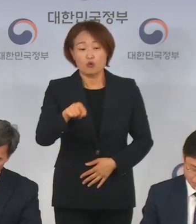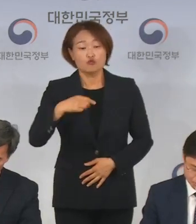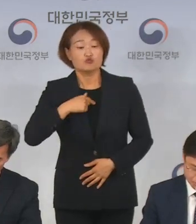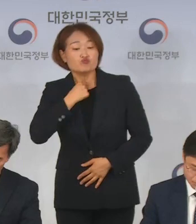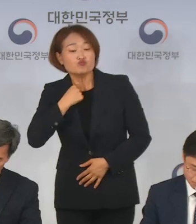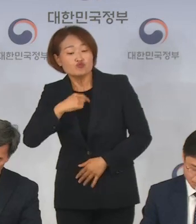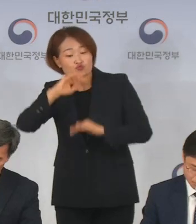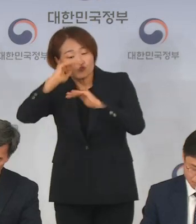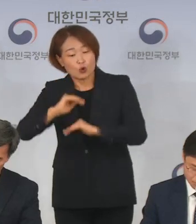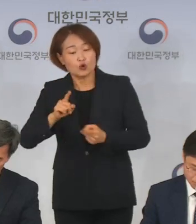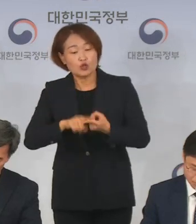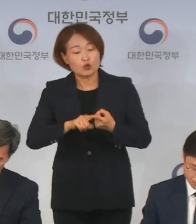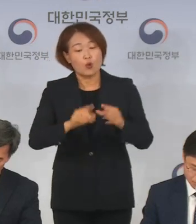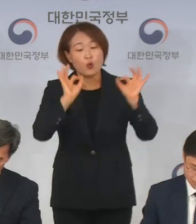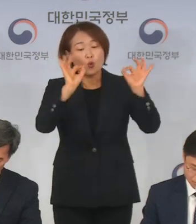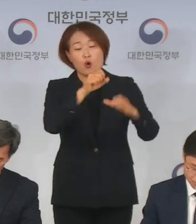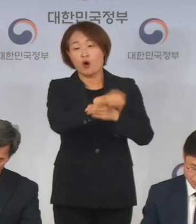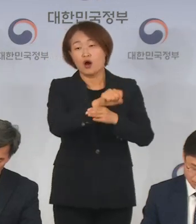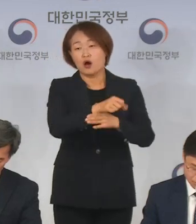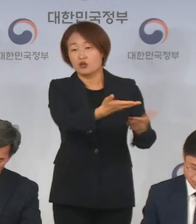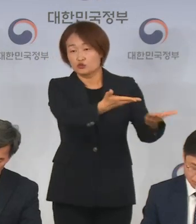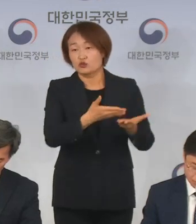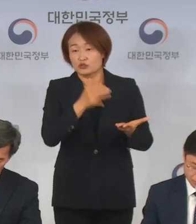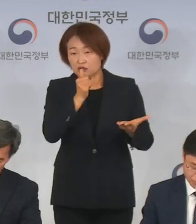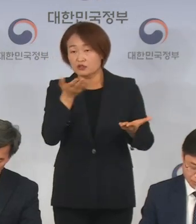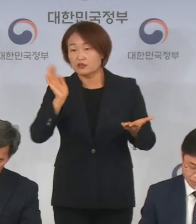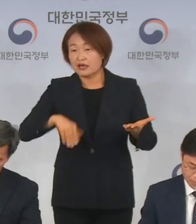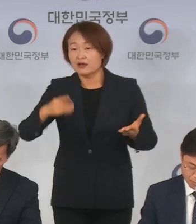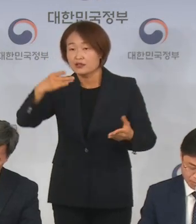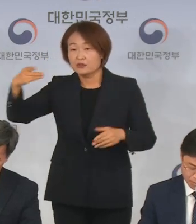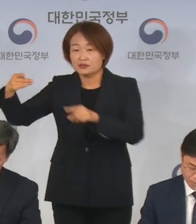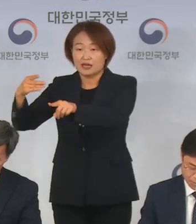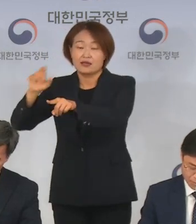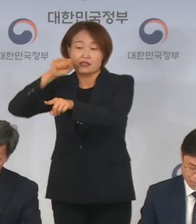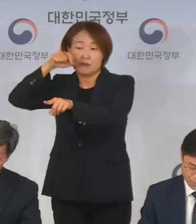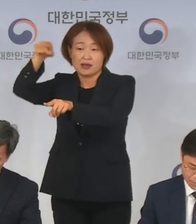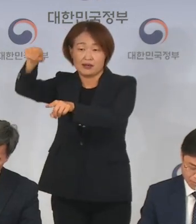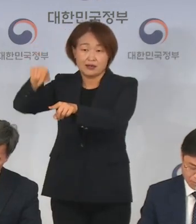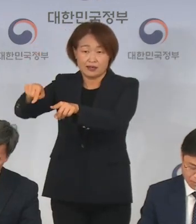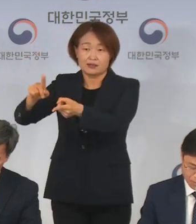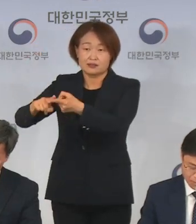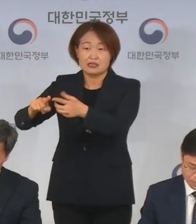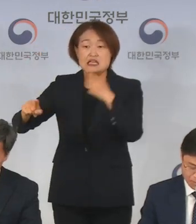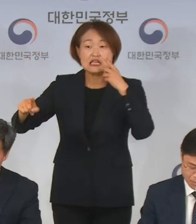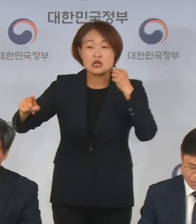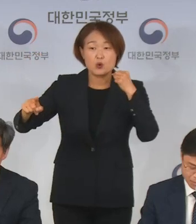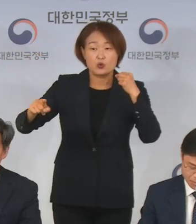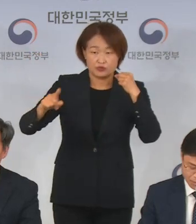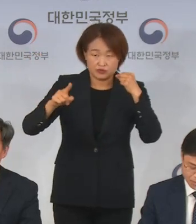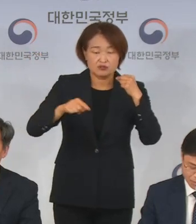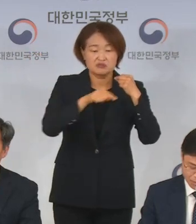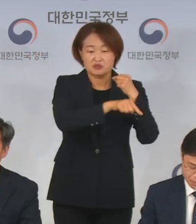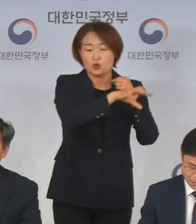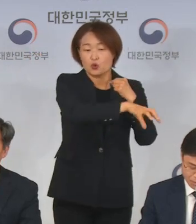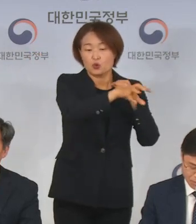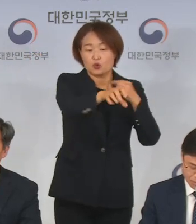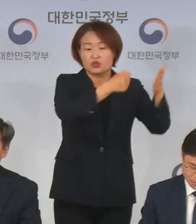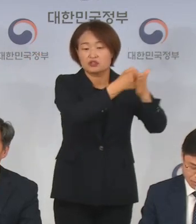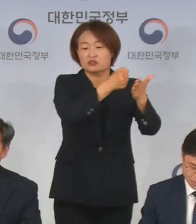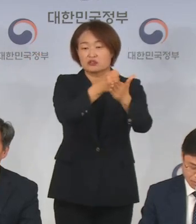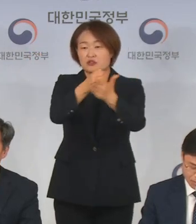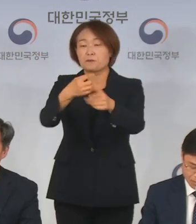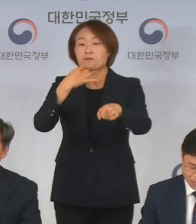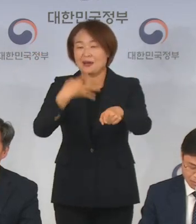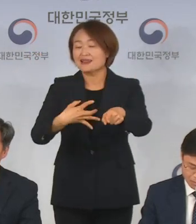그랬는데 이전에 그 대만과 태평양 도서 포럼은 일본 정부가 지정한 제4 탱크